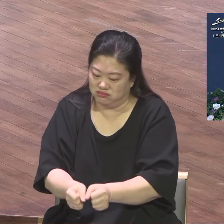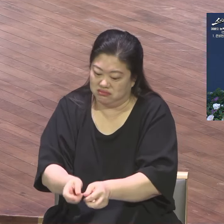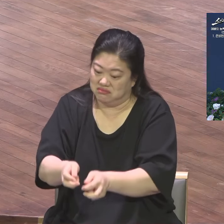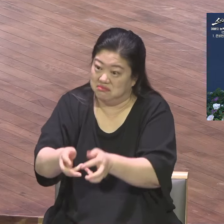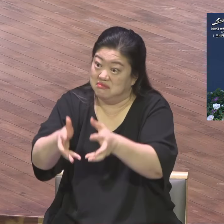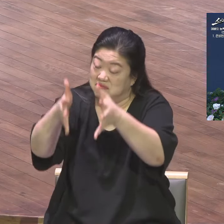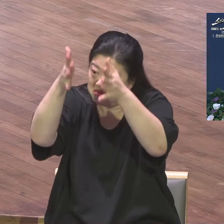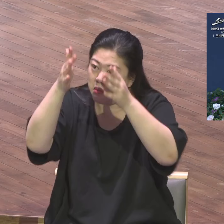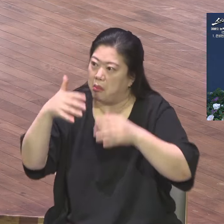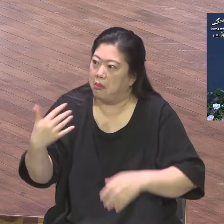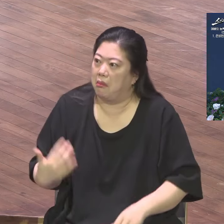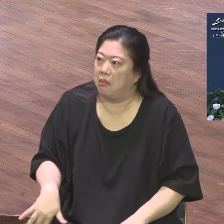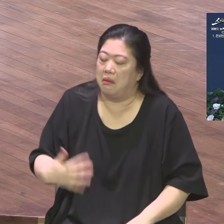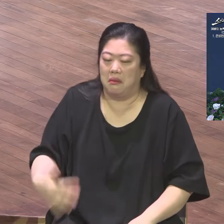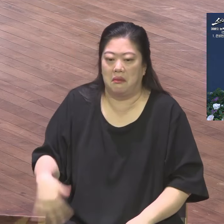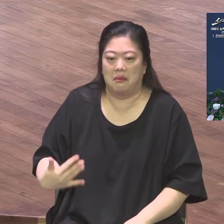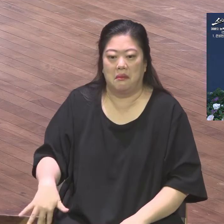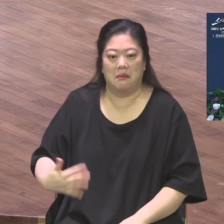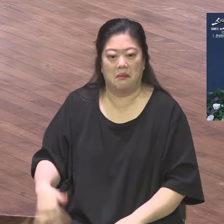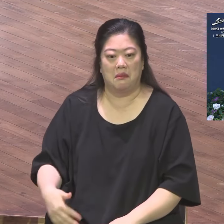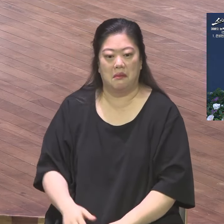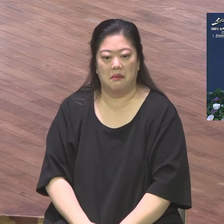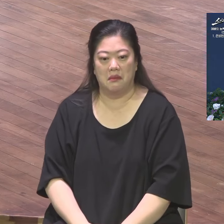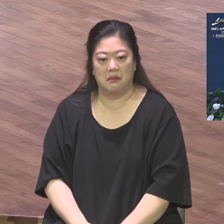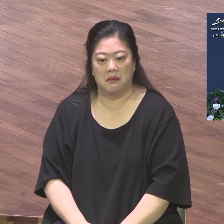솔로몬은요 예배를 드린 데 있어서 가장